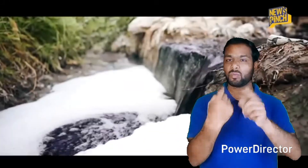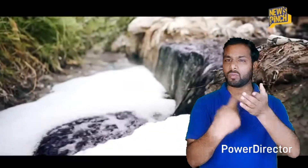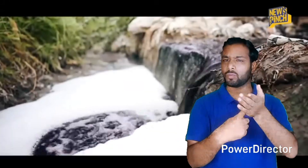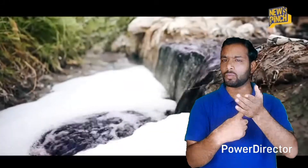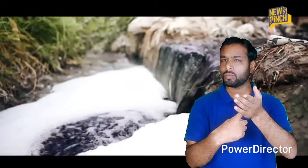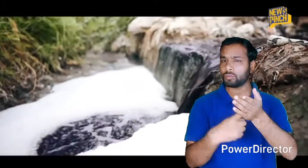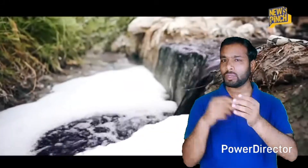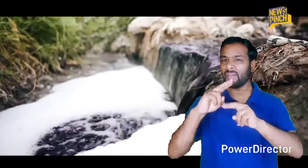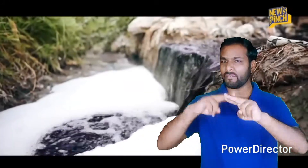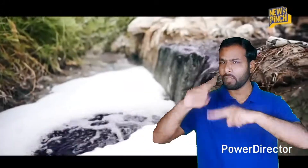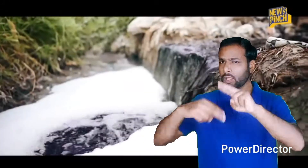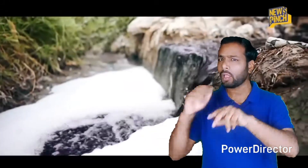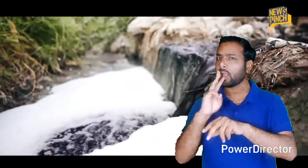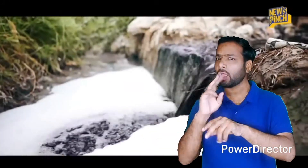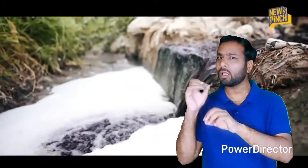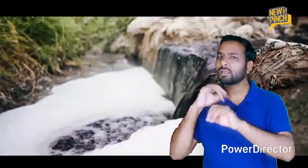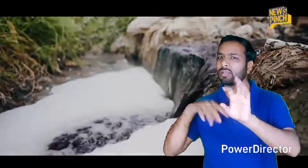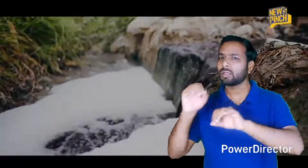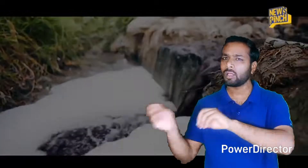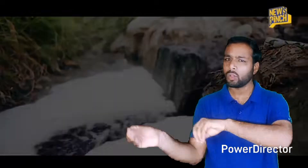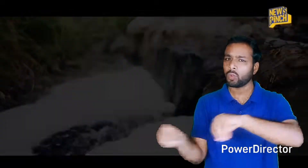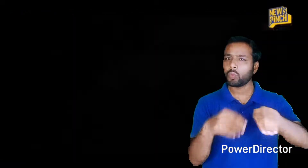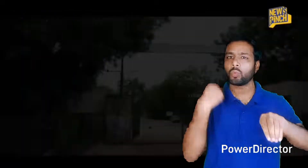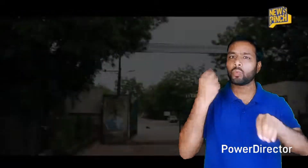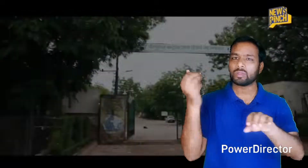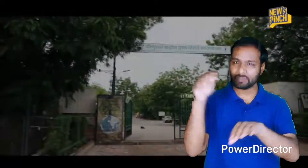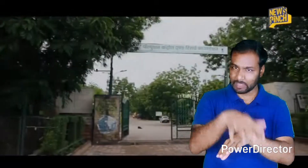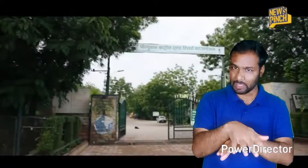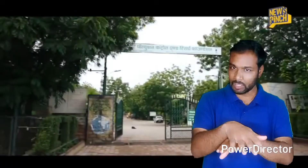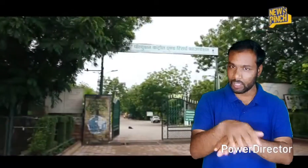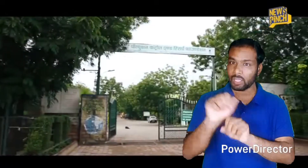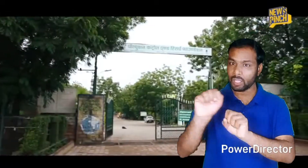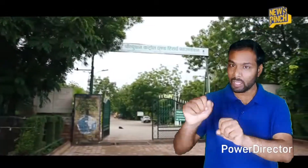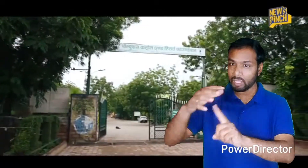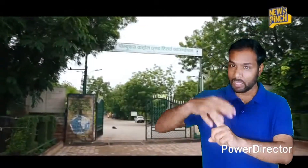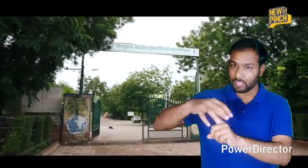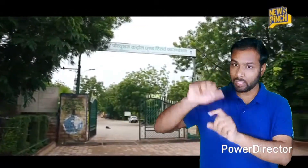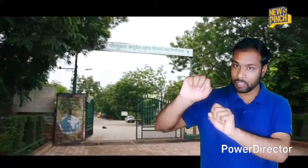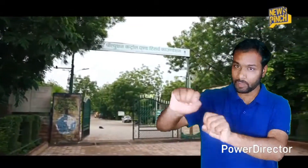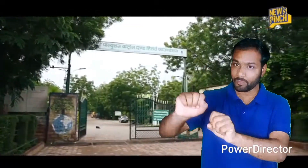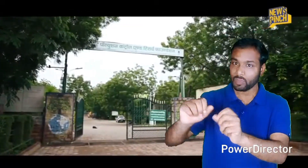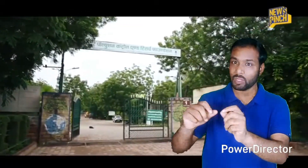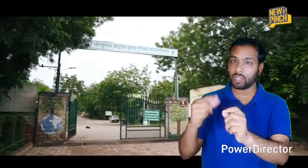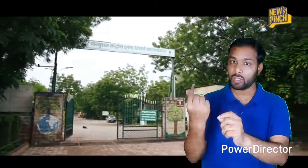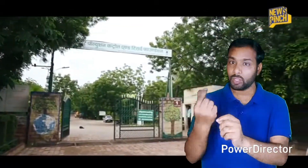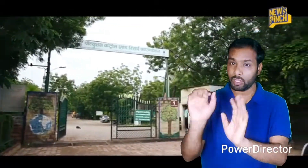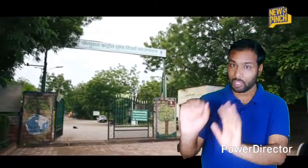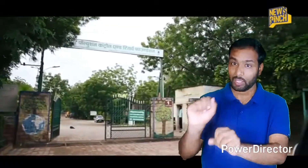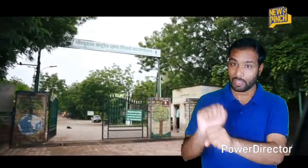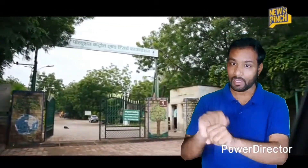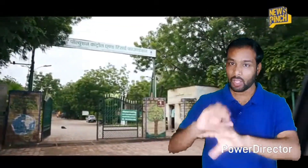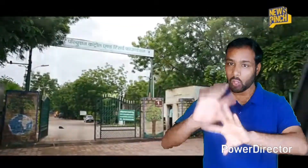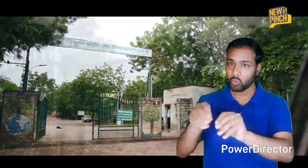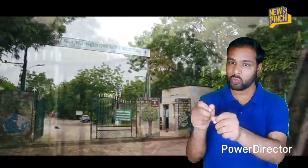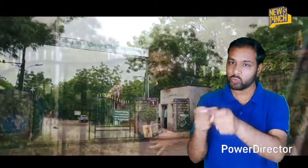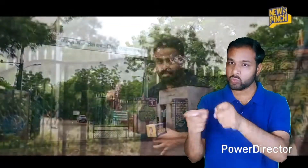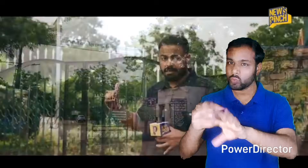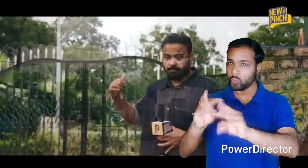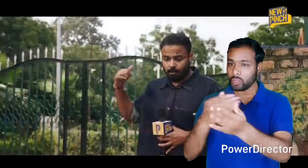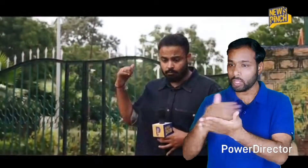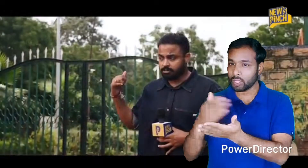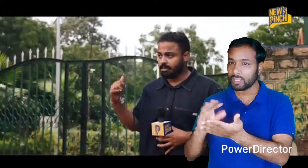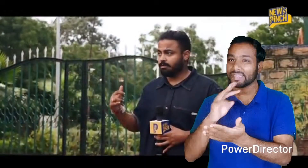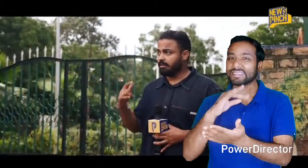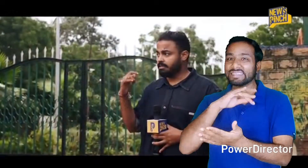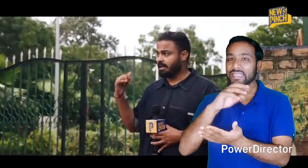जोधपुर की फैक्ट्रियों से निकलने वाला, नालों से निकलने वाले पानी को ट्रीट करने का काम जो जिम्मा है जोधपुर पॉल्यूशन कंट्रोल एंड रिसर्च फाउंडेशन पे है। अगर